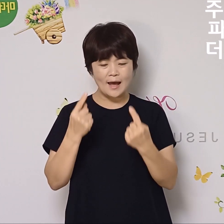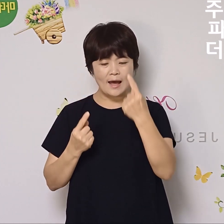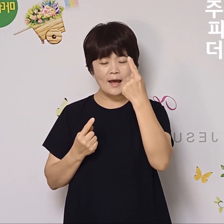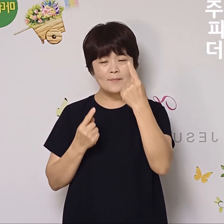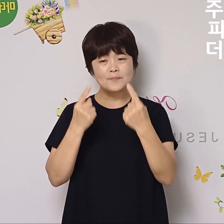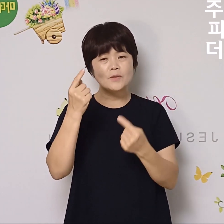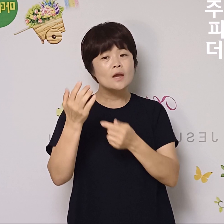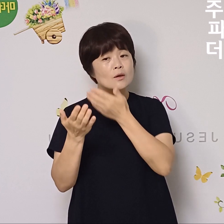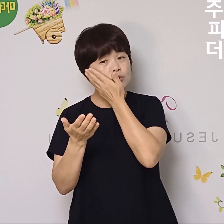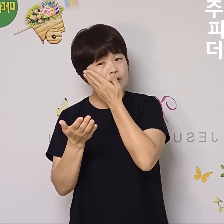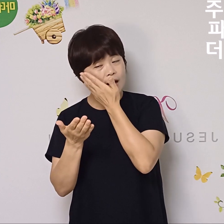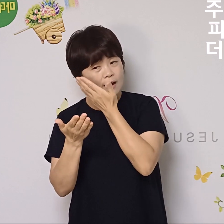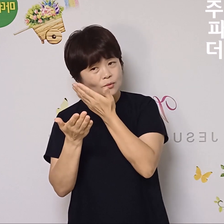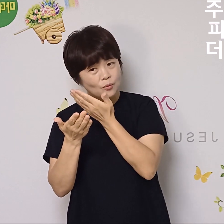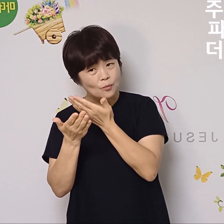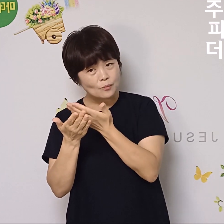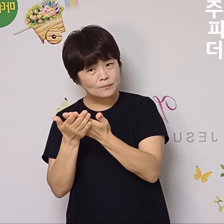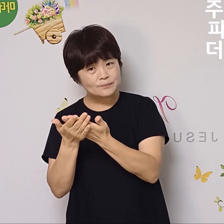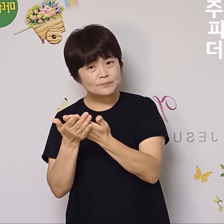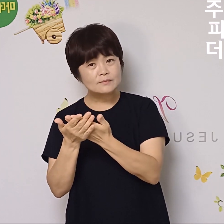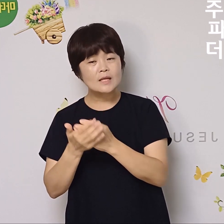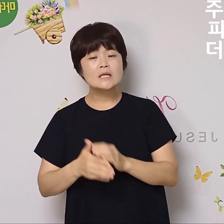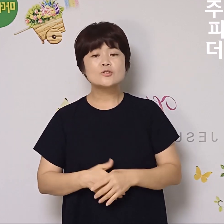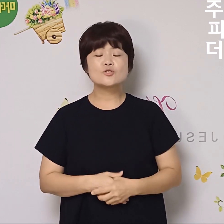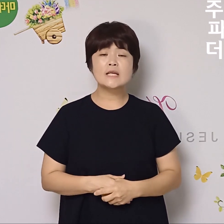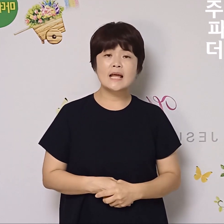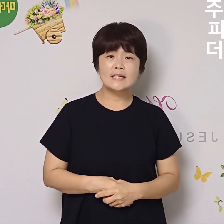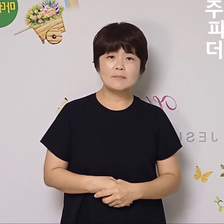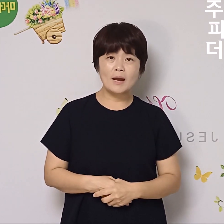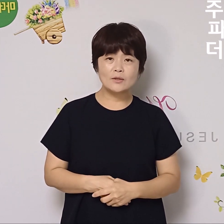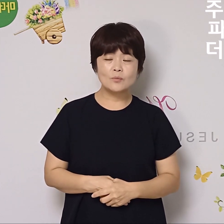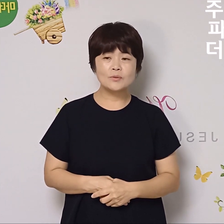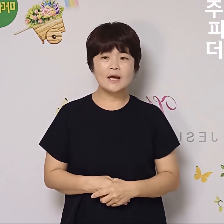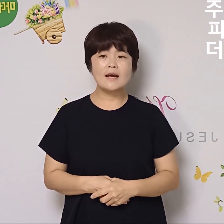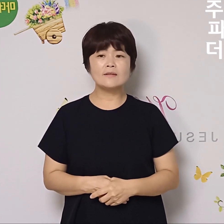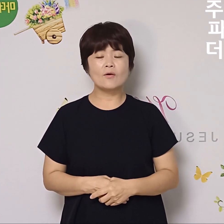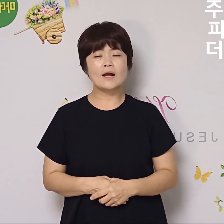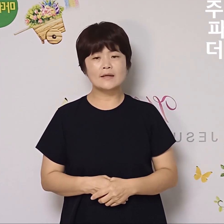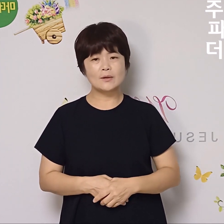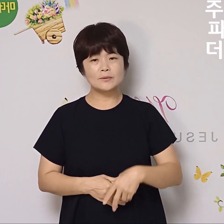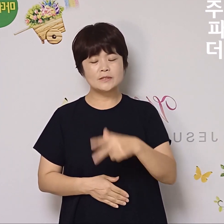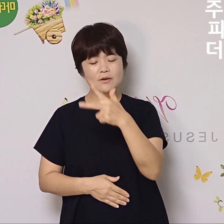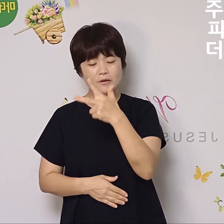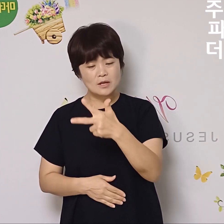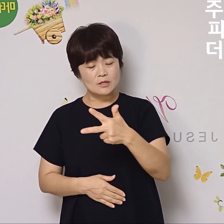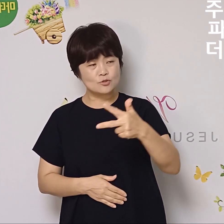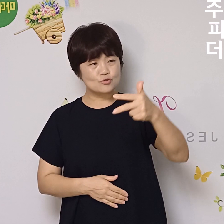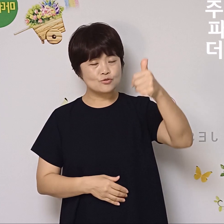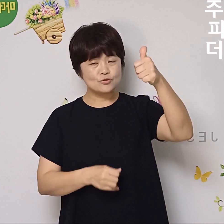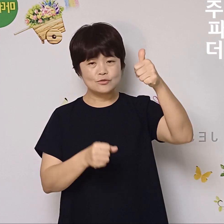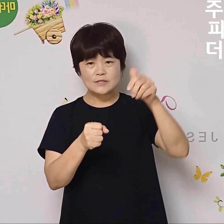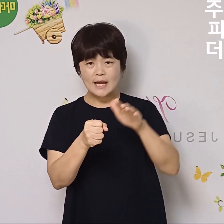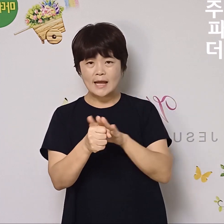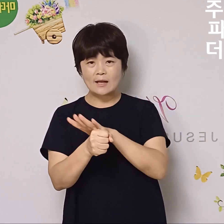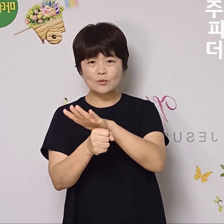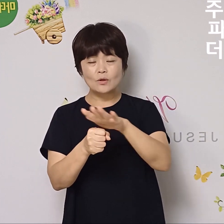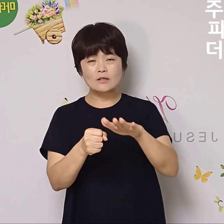생명보다 귀하고 주사랑이 파도보다 더 강해요는요. 주사랑